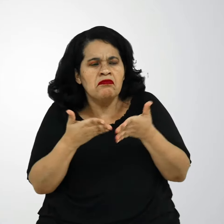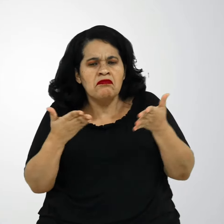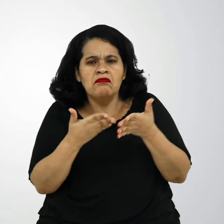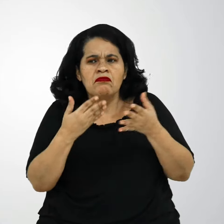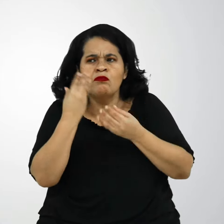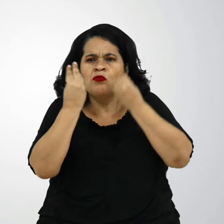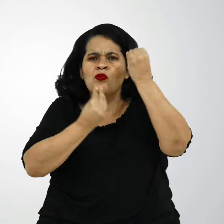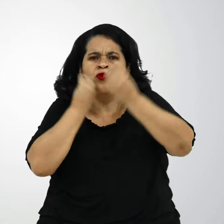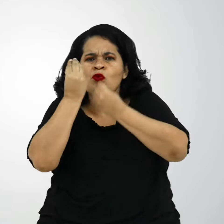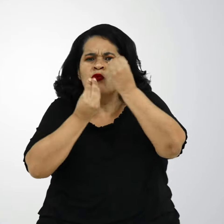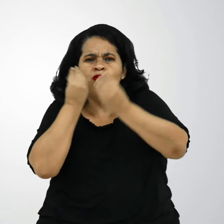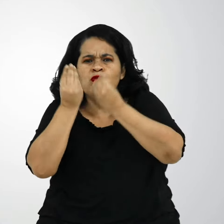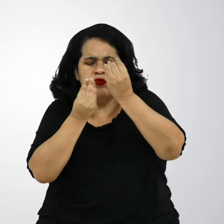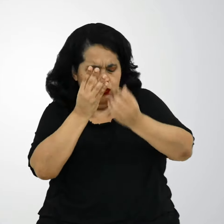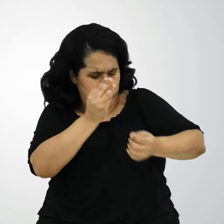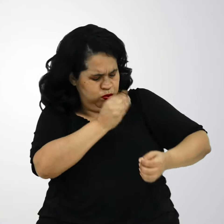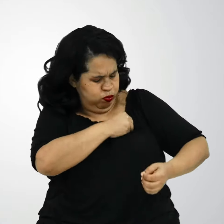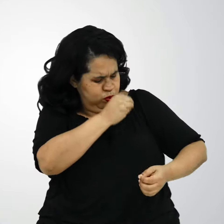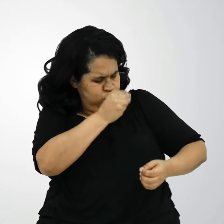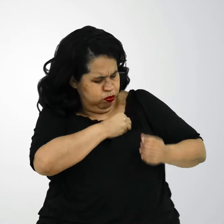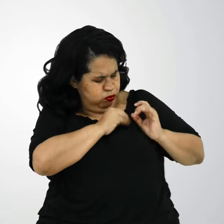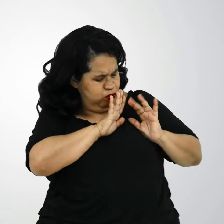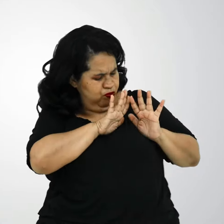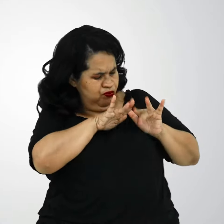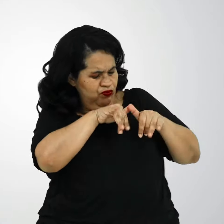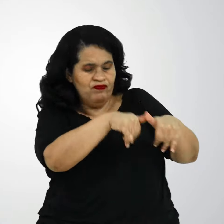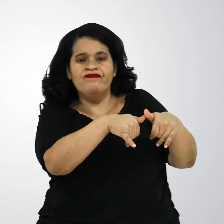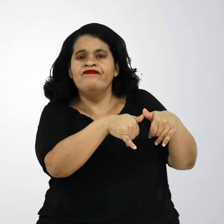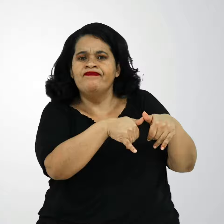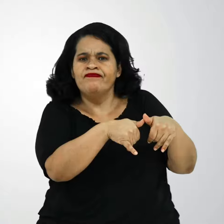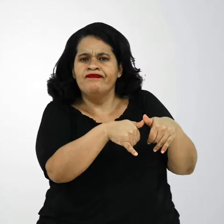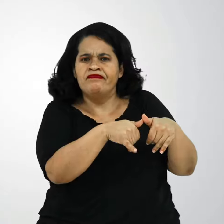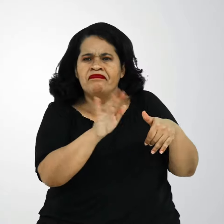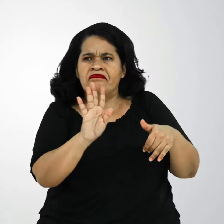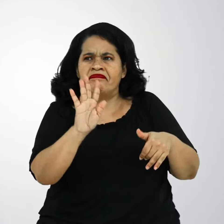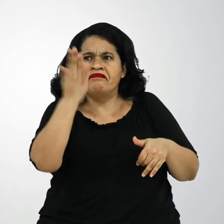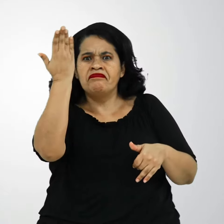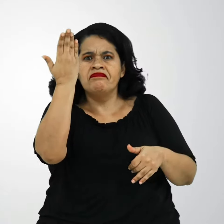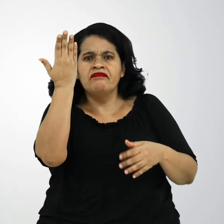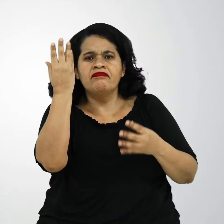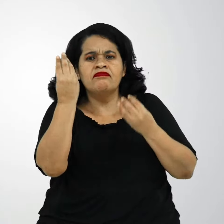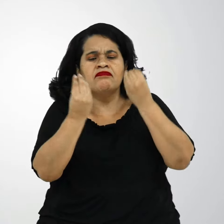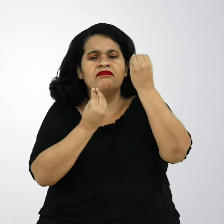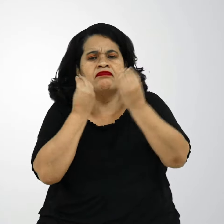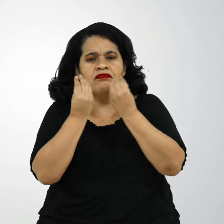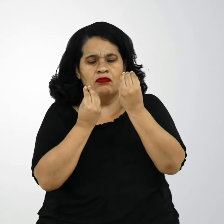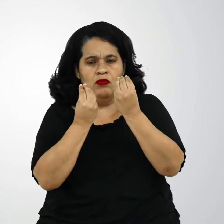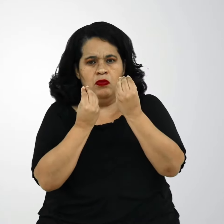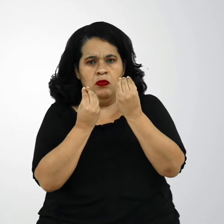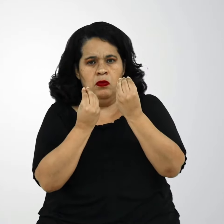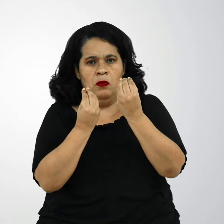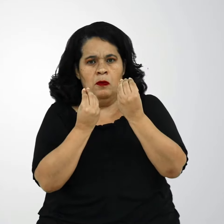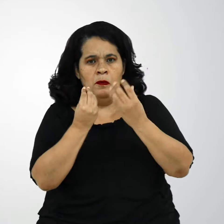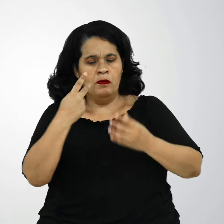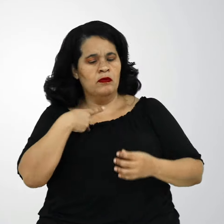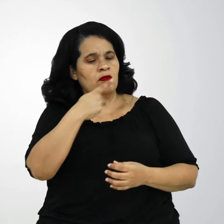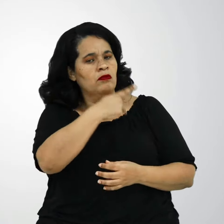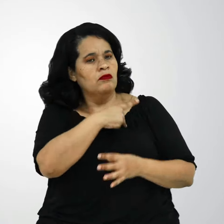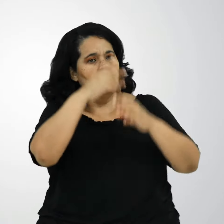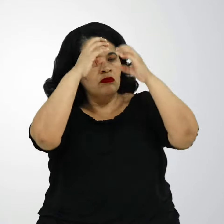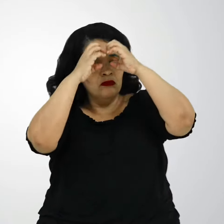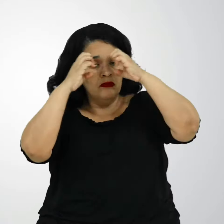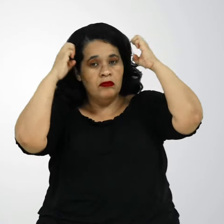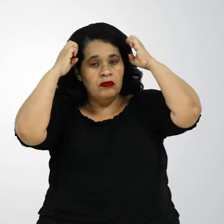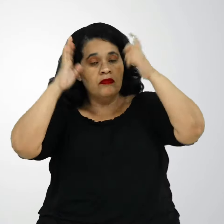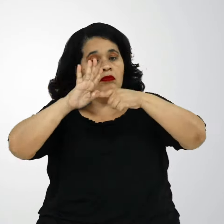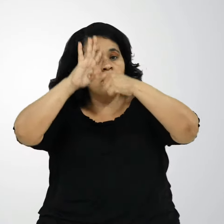ao pecado, fim à transgressão. Quando que isso aconteceu? Obviamente, pastor Leito, isso aponta para a cruz,